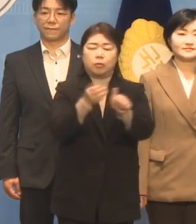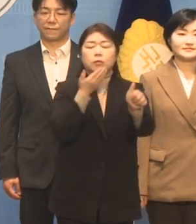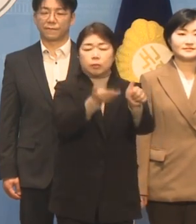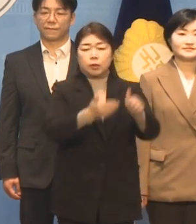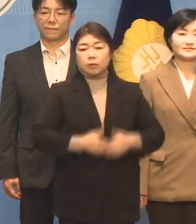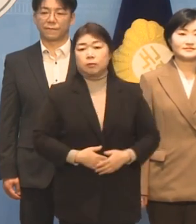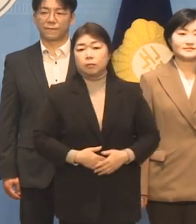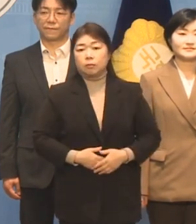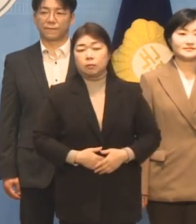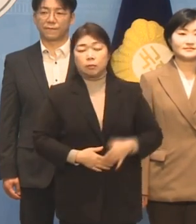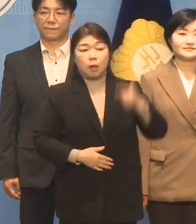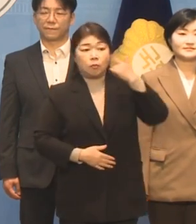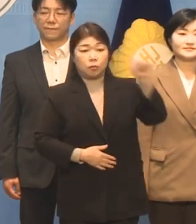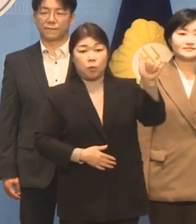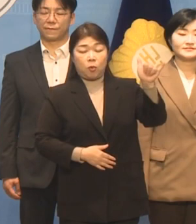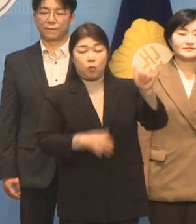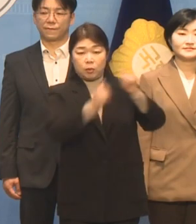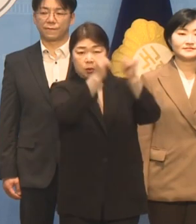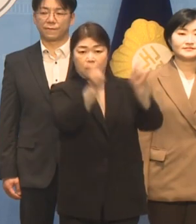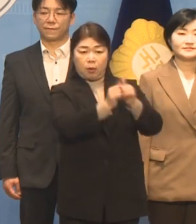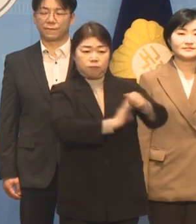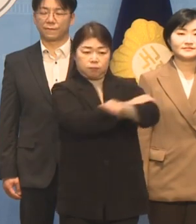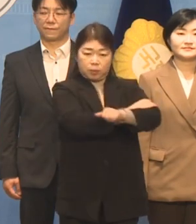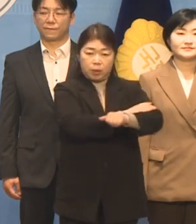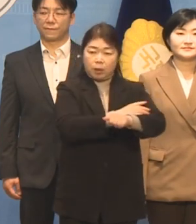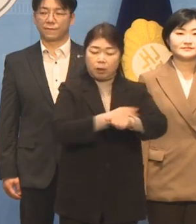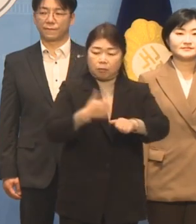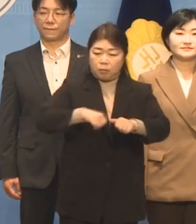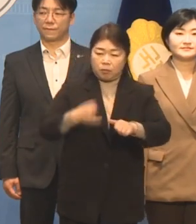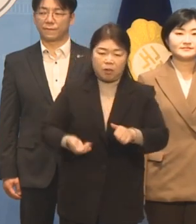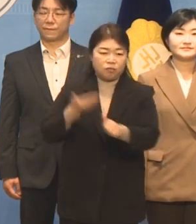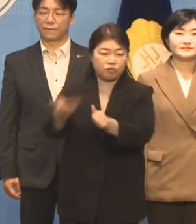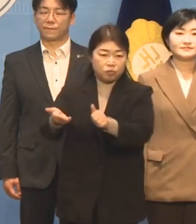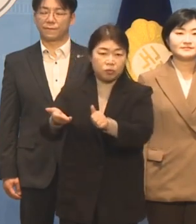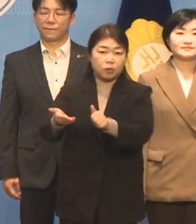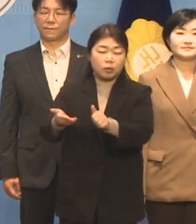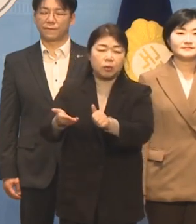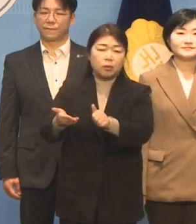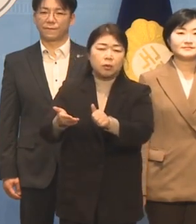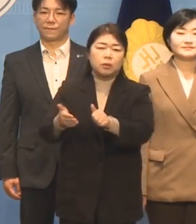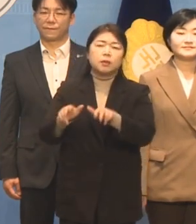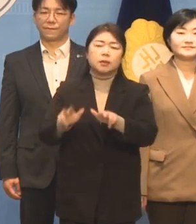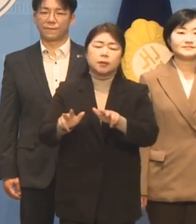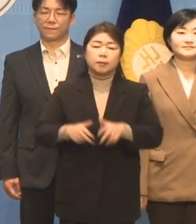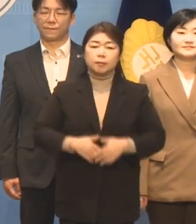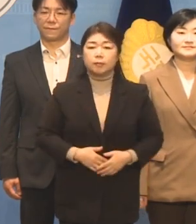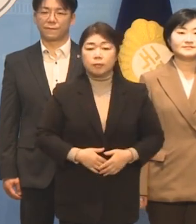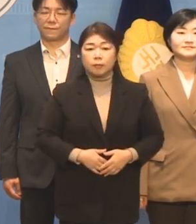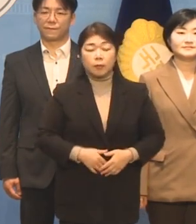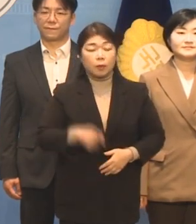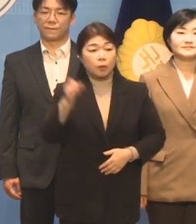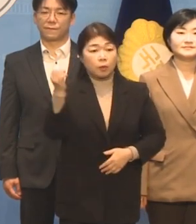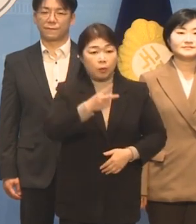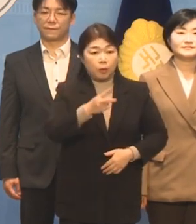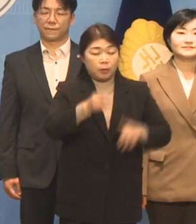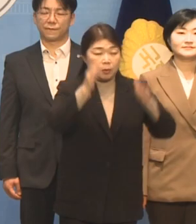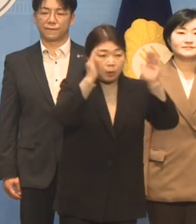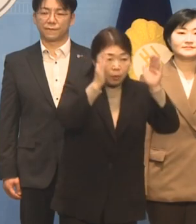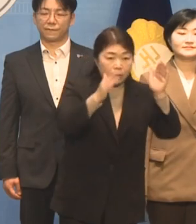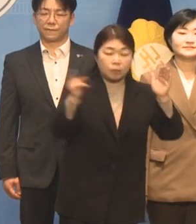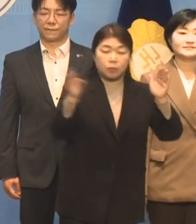지위가 자식에게 대물림되는 세습 사회가 나타나고 있습니다. 특히 학업과 구직 기간이